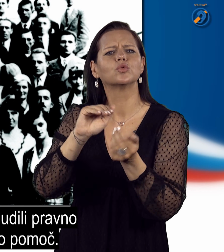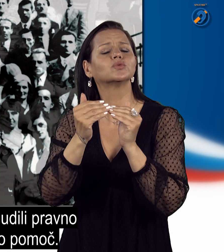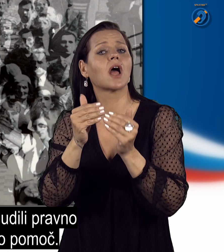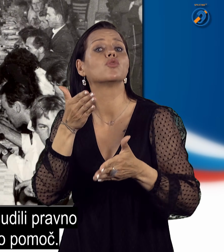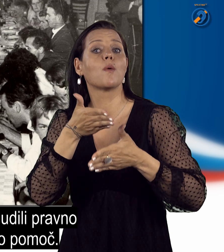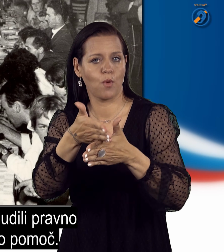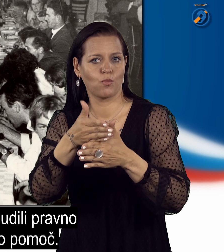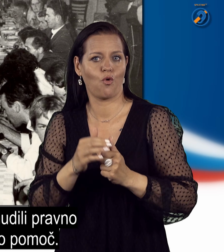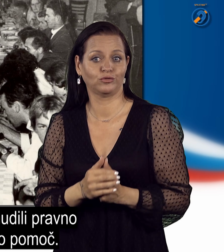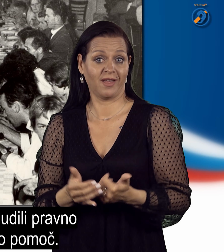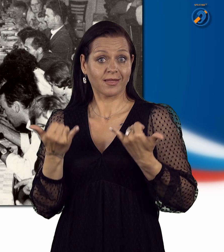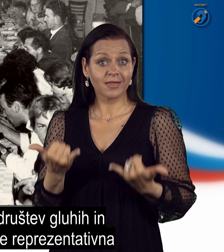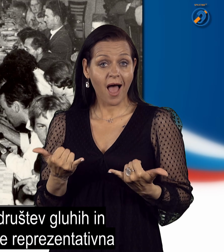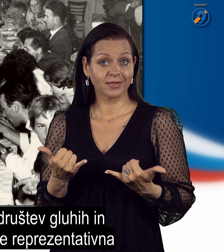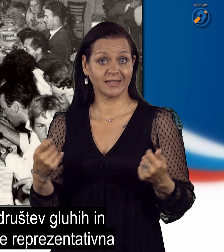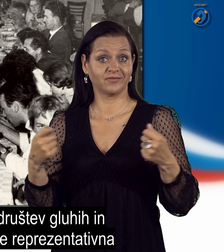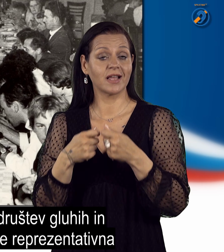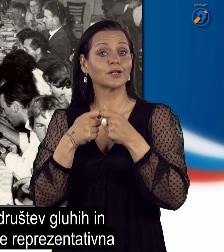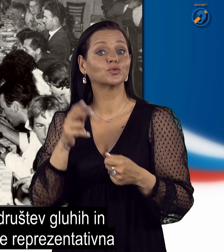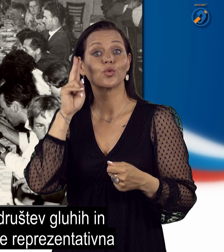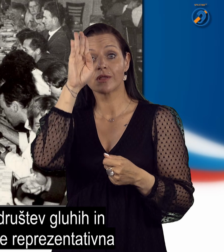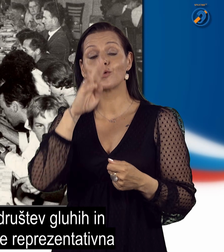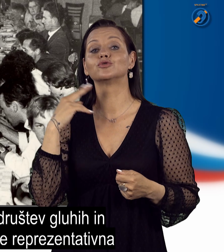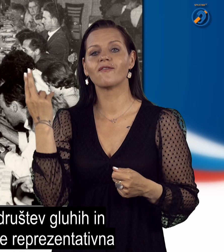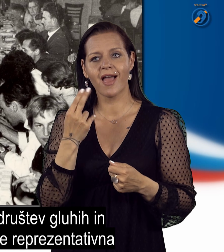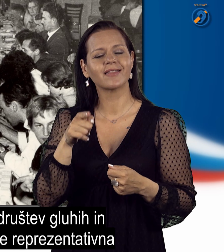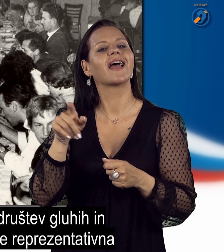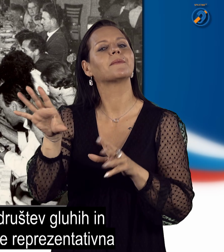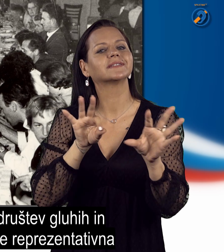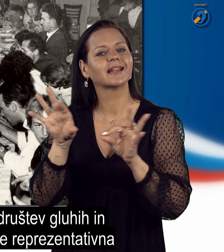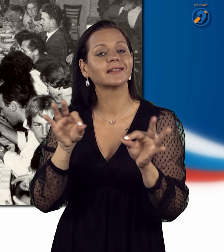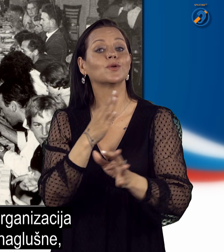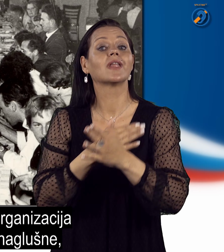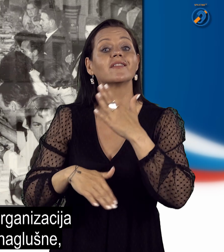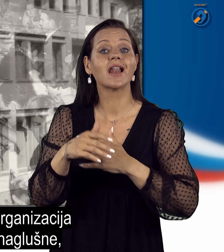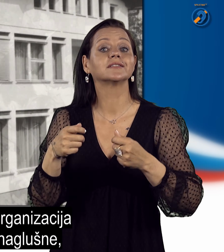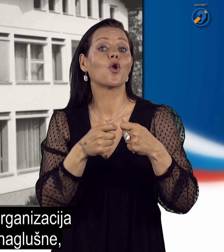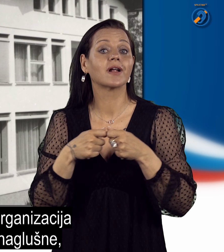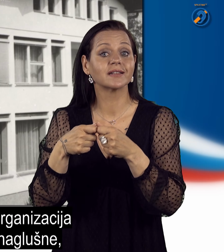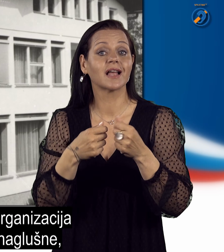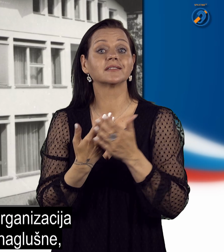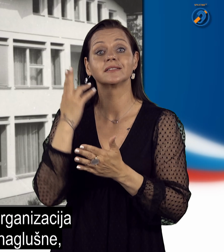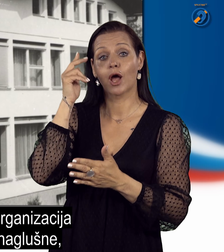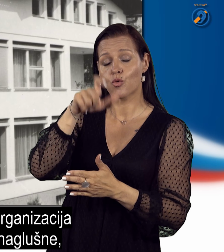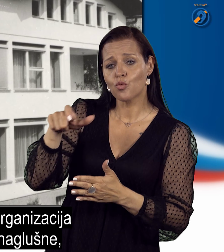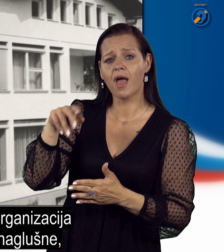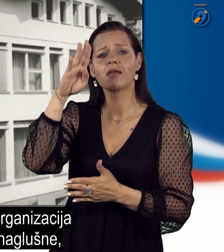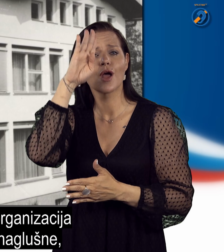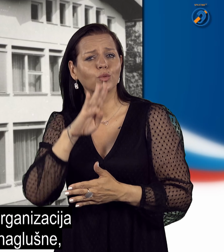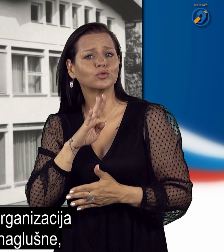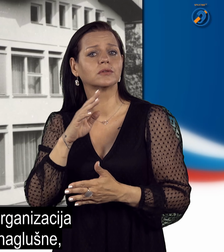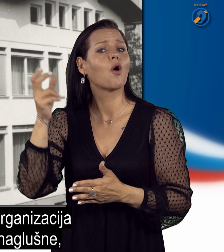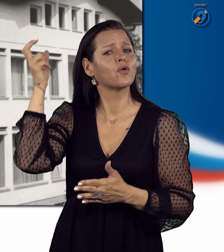socialno pomoč. Danes je Zveza društev gluhih in naglušnih Slovenije reprezentativna invalidska organizacija za